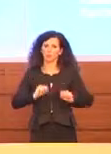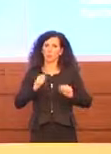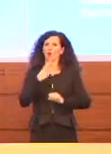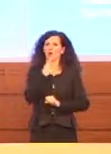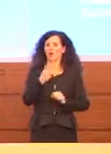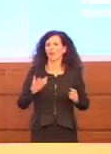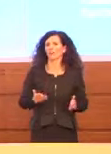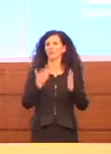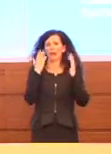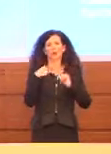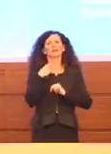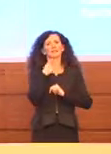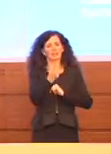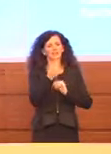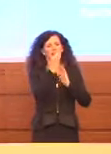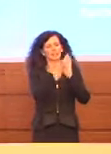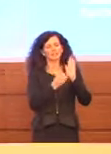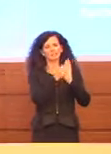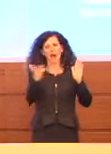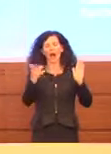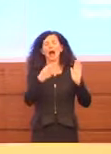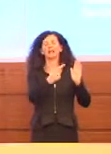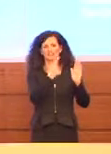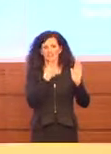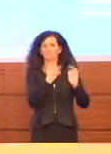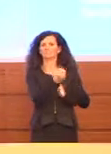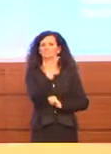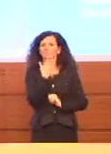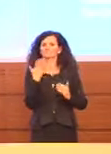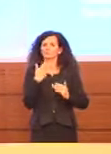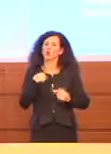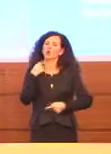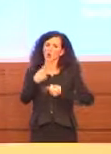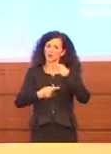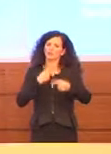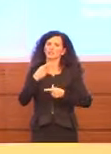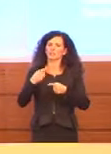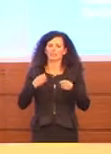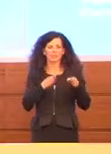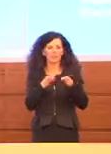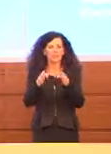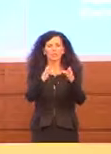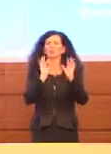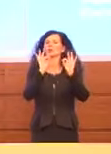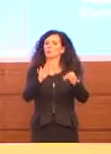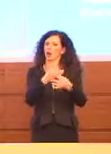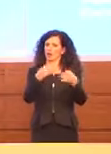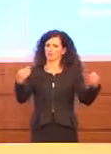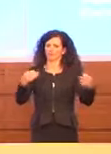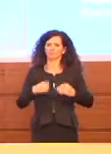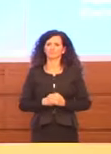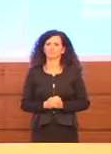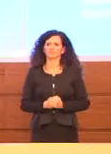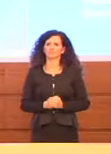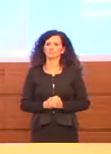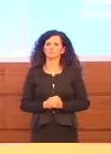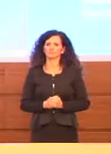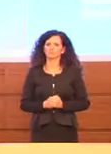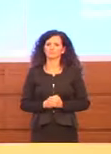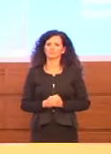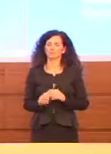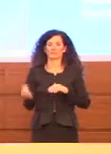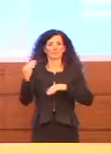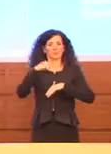quindicinale ma forse anche mensile che ci dice che stiamo andando nella direzione giusta c'è poi un dato che vorrei sottolineare stiamo facendo